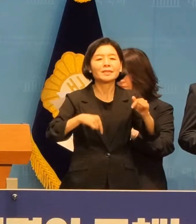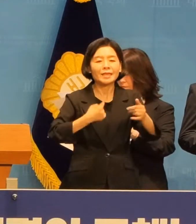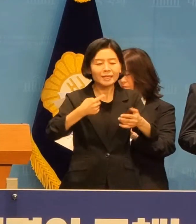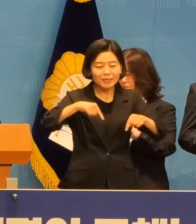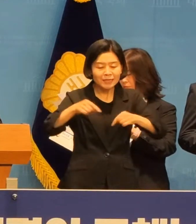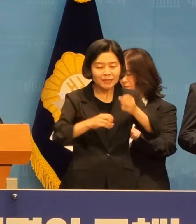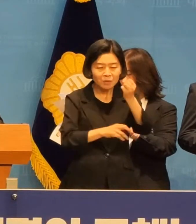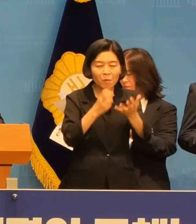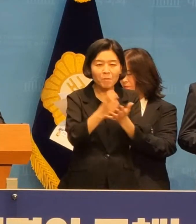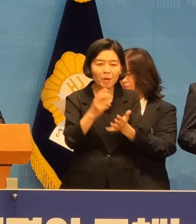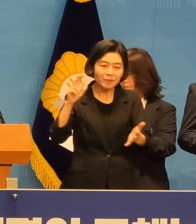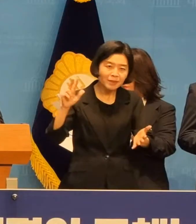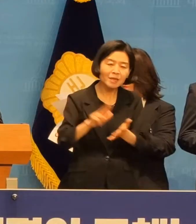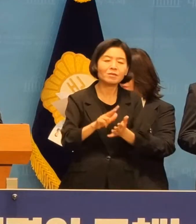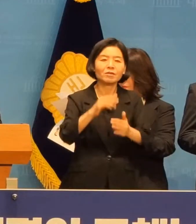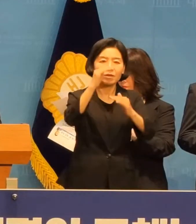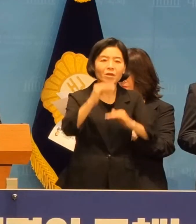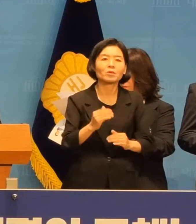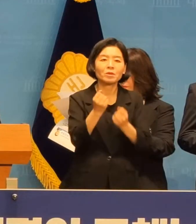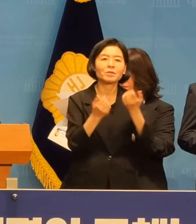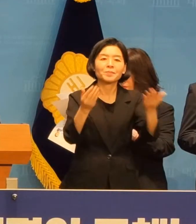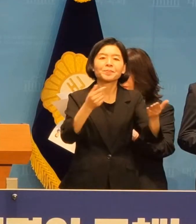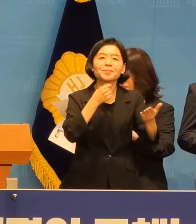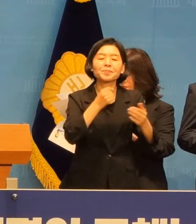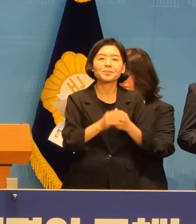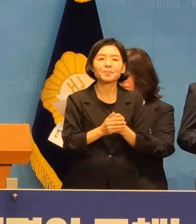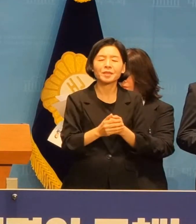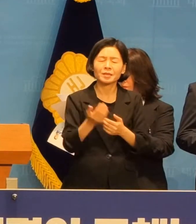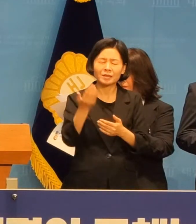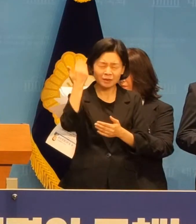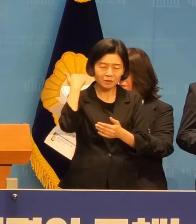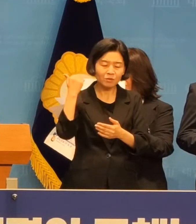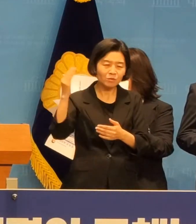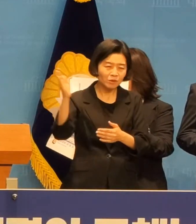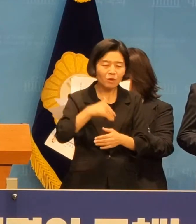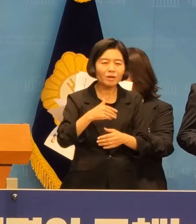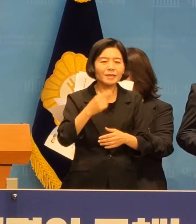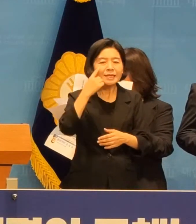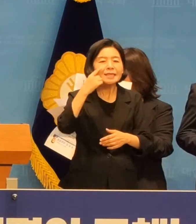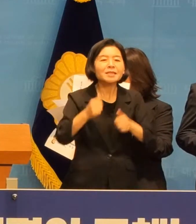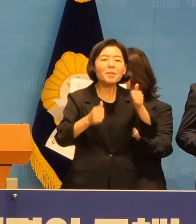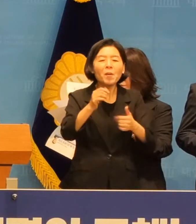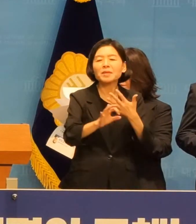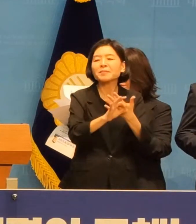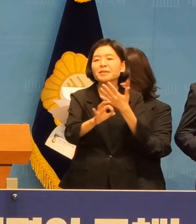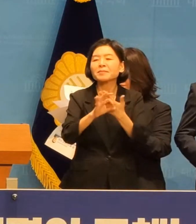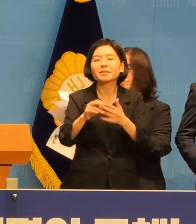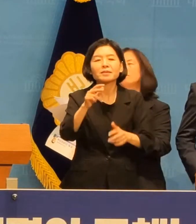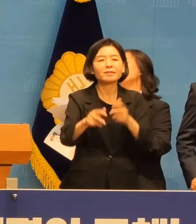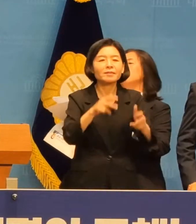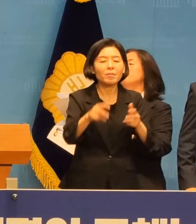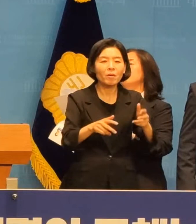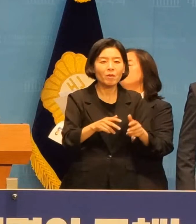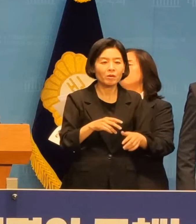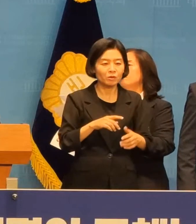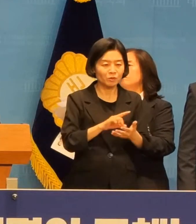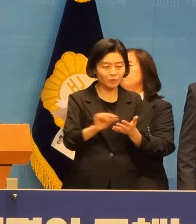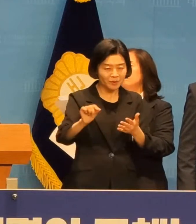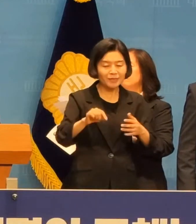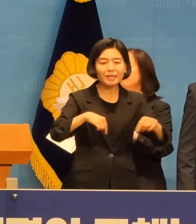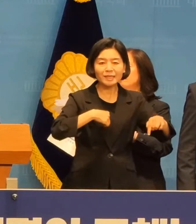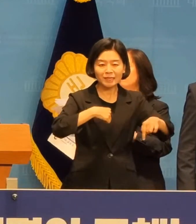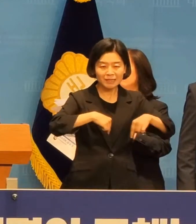소개드리고자 합니다. 지난 수십 년 동안 시범사업이란 이름으로 이어져 온 주민자치회 제도는